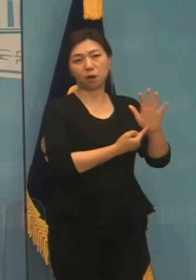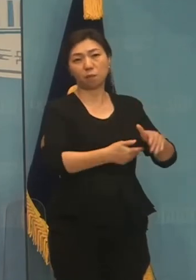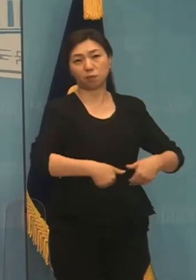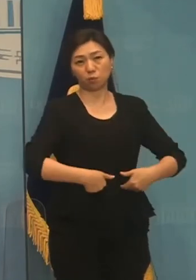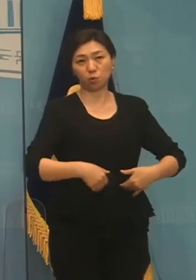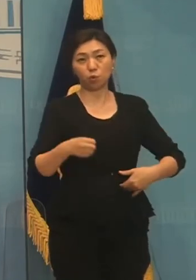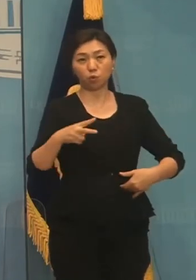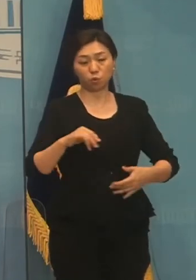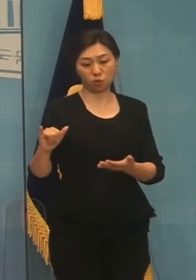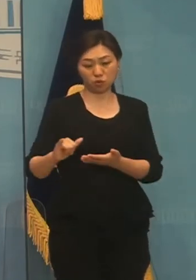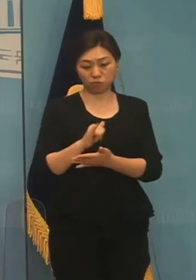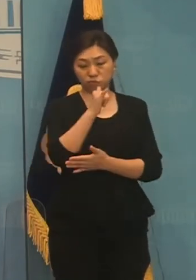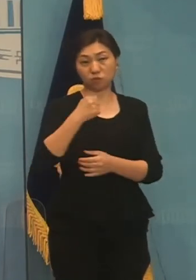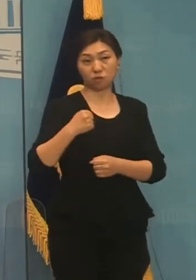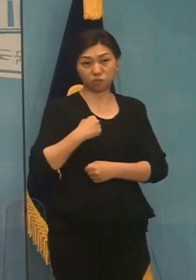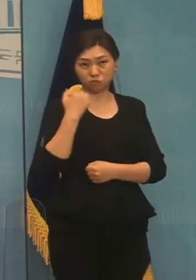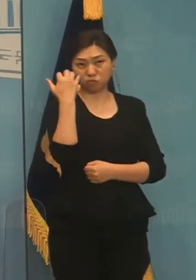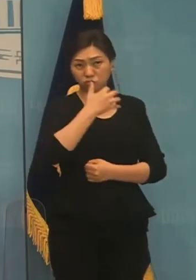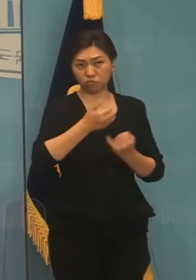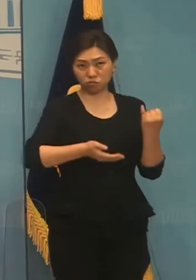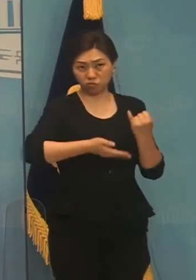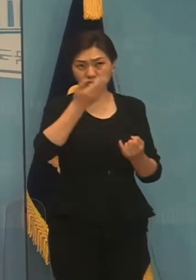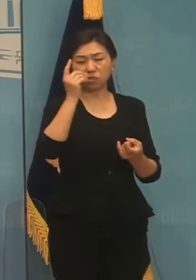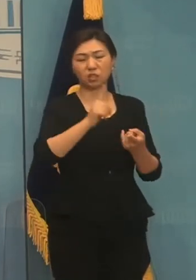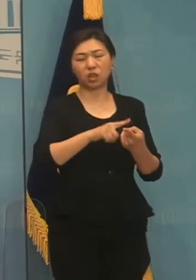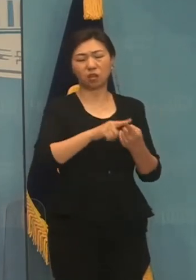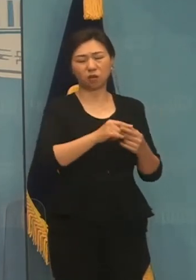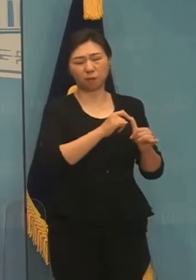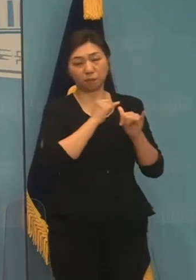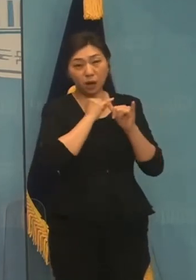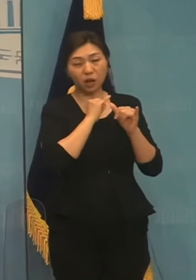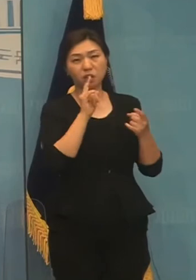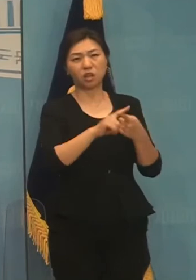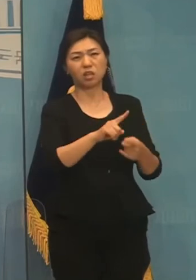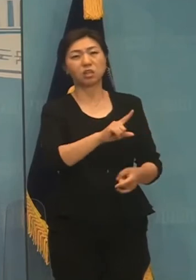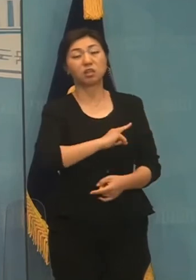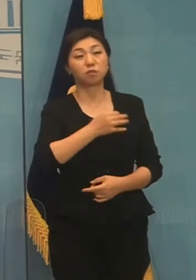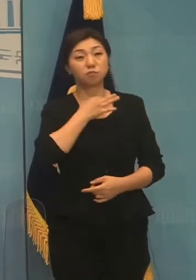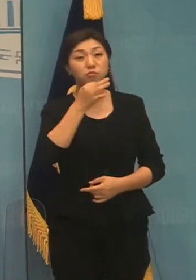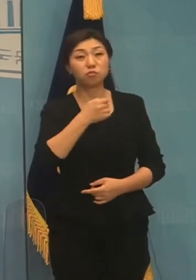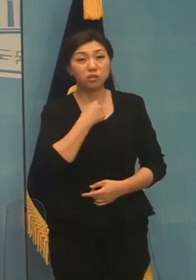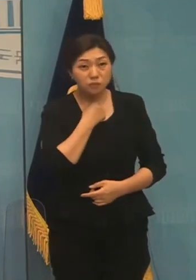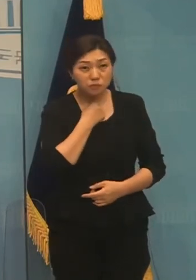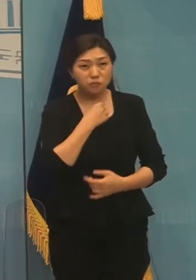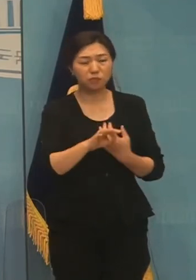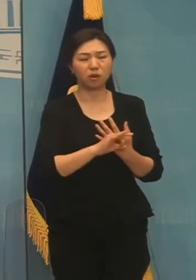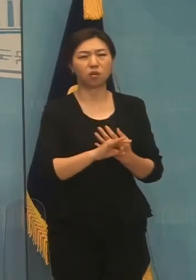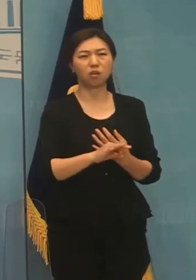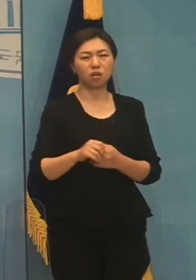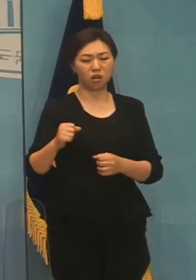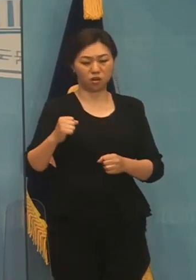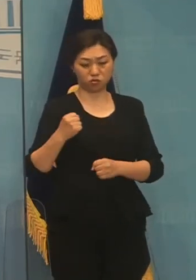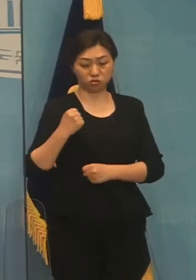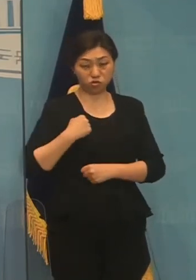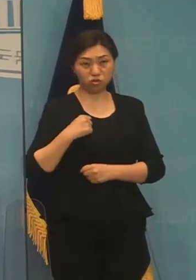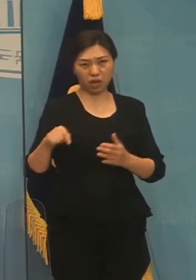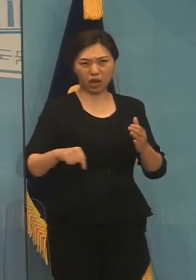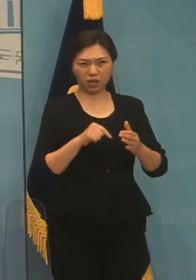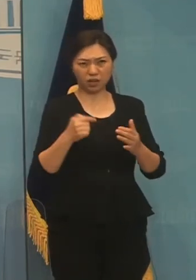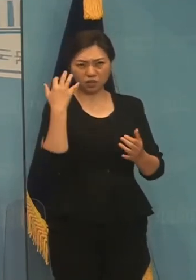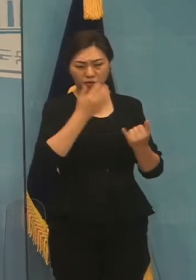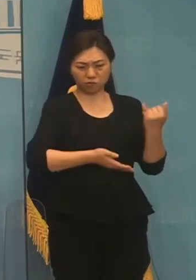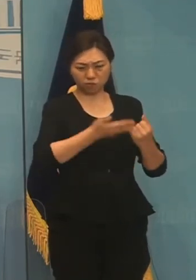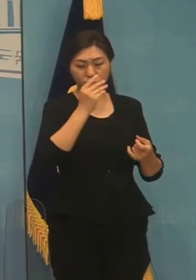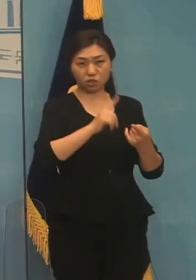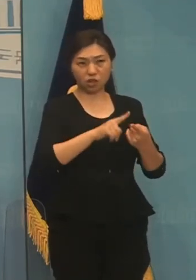부르고자 했다면 군 성폭력을 뿌리뽑기 위한 국정조사나 특검을 수용하고 군 사법체계 개편 등